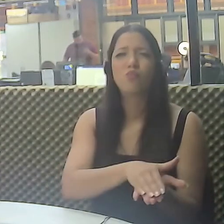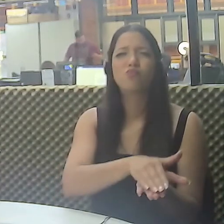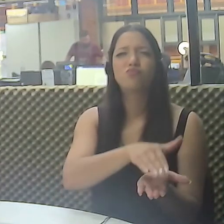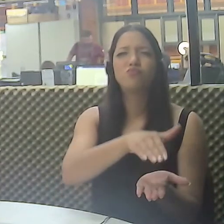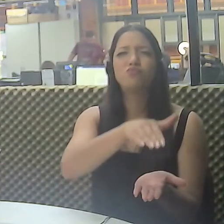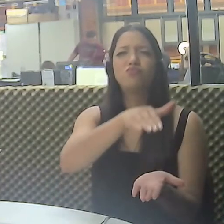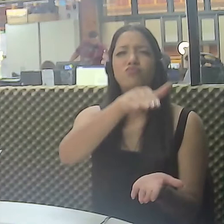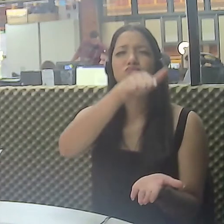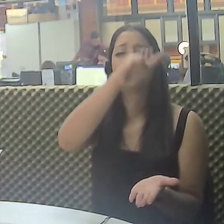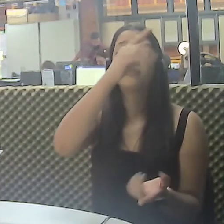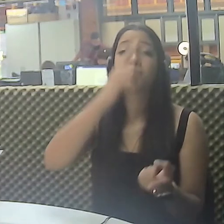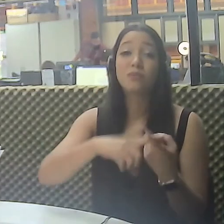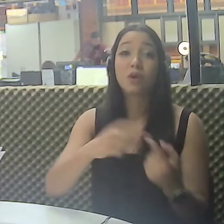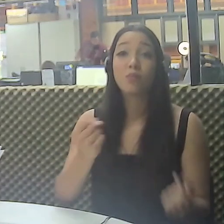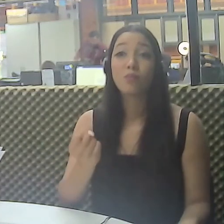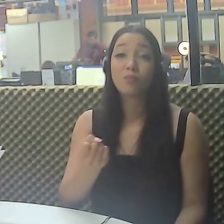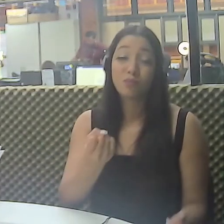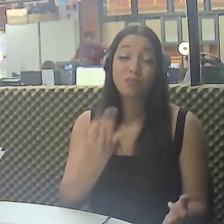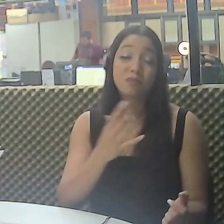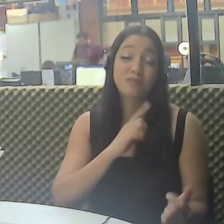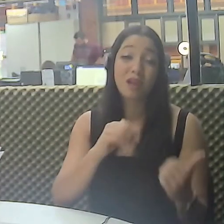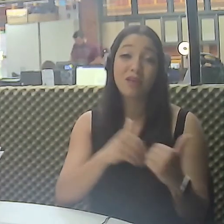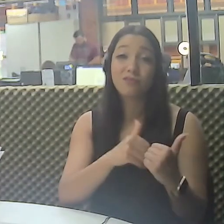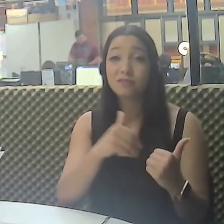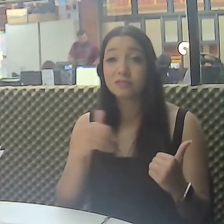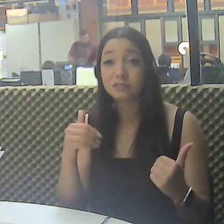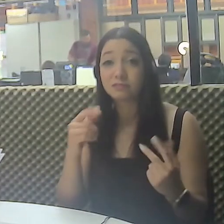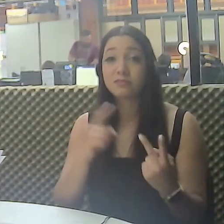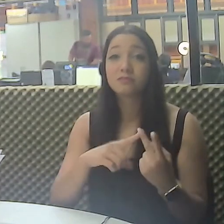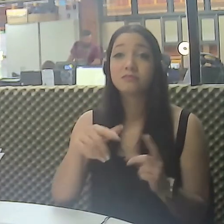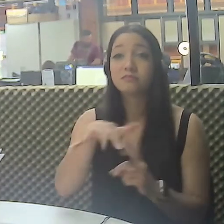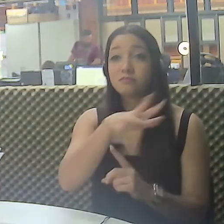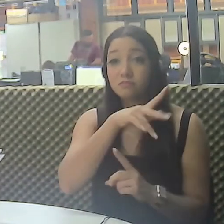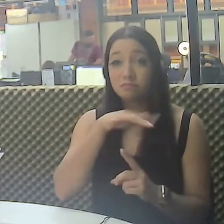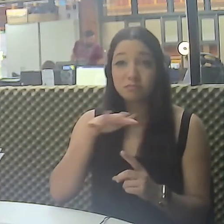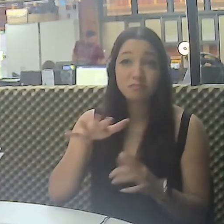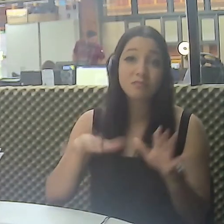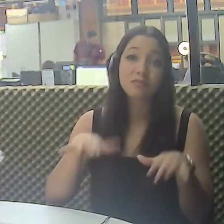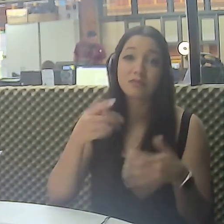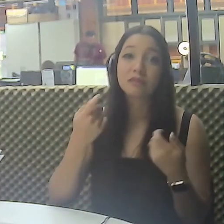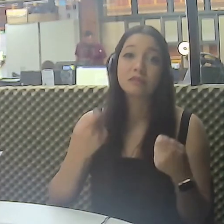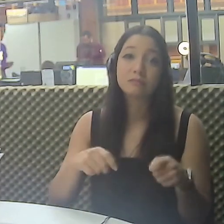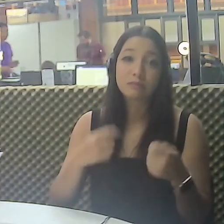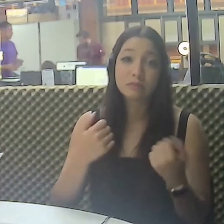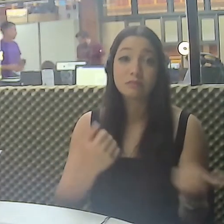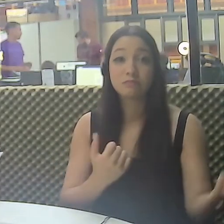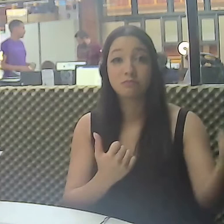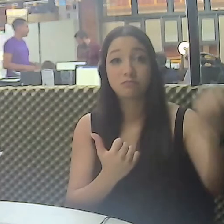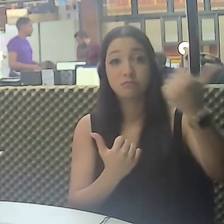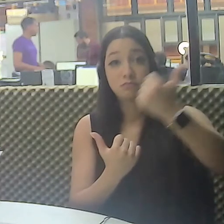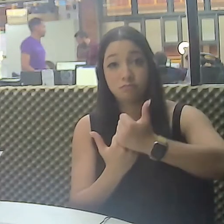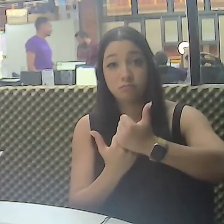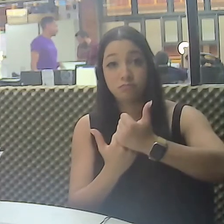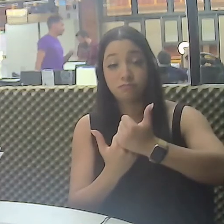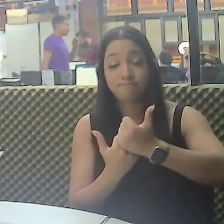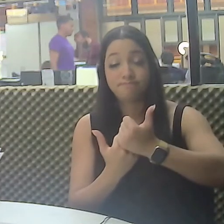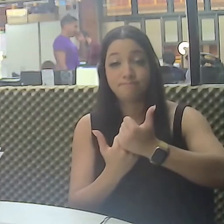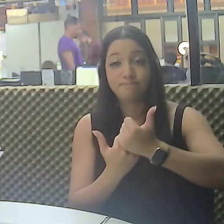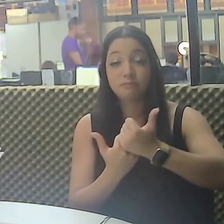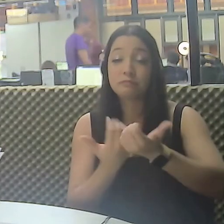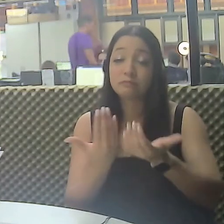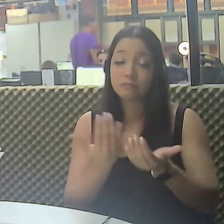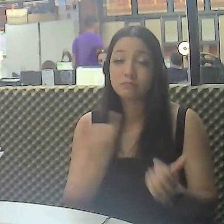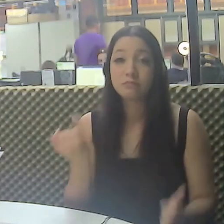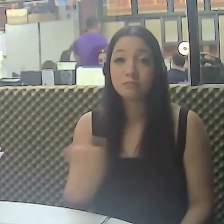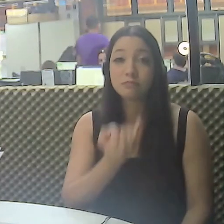muitos contratos, porque a gente tem muitos afastamentos, muitas situações em que há necessidade de substituição. É